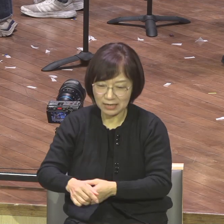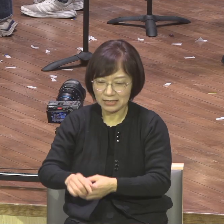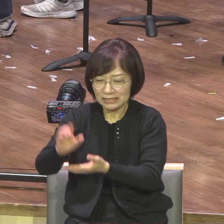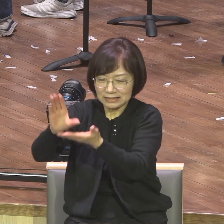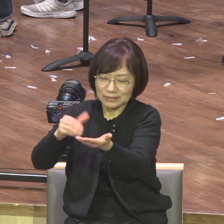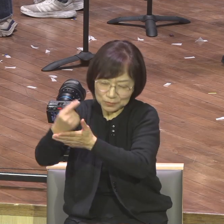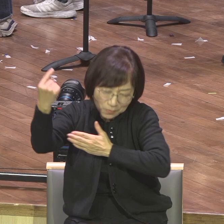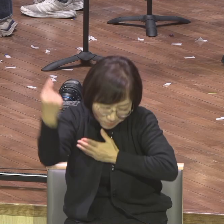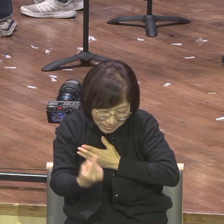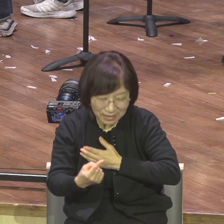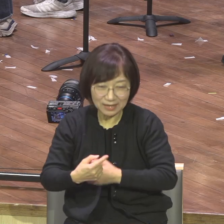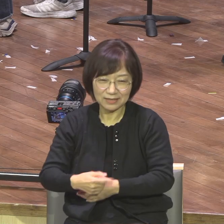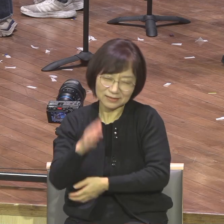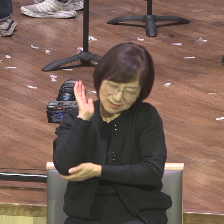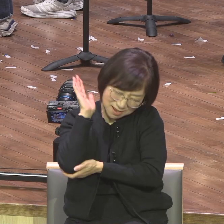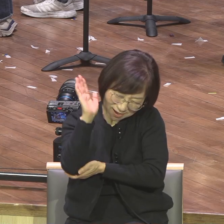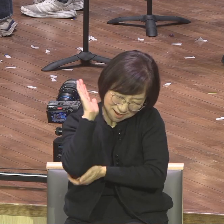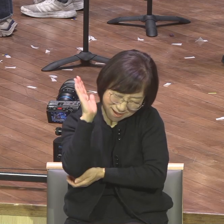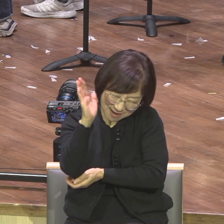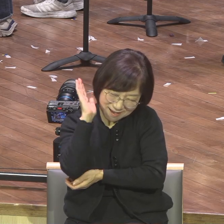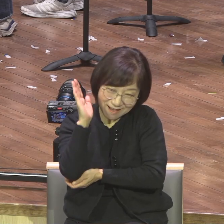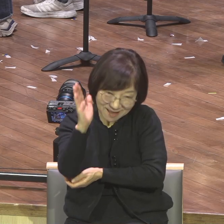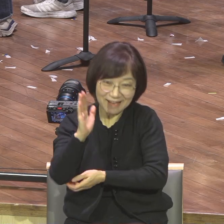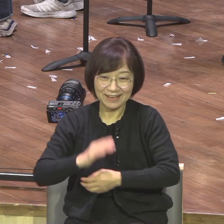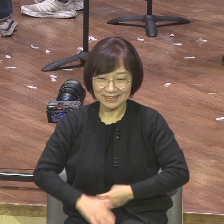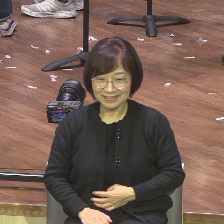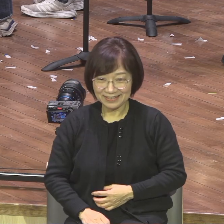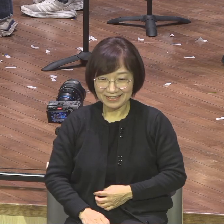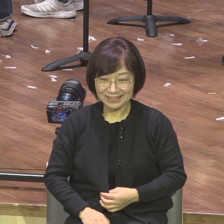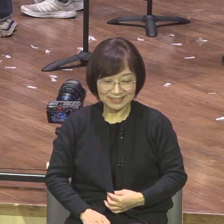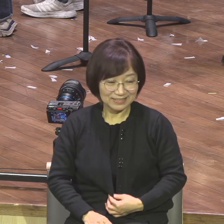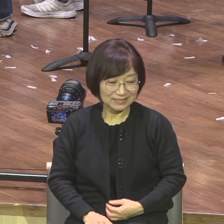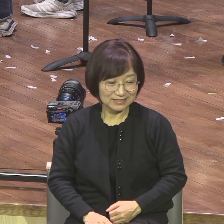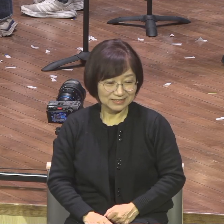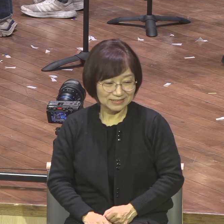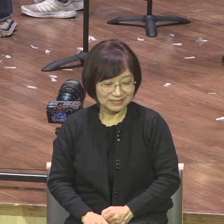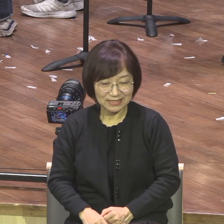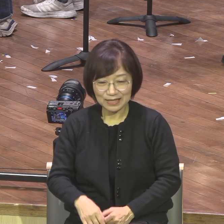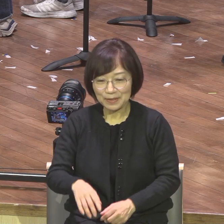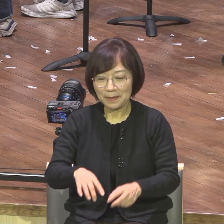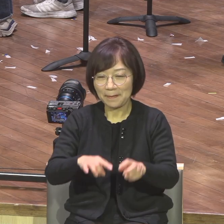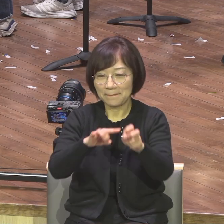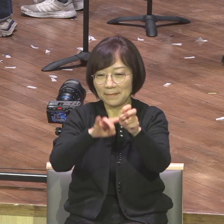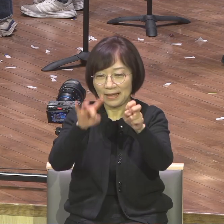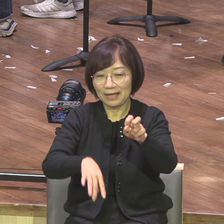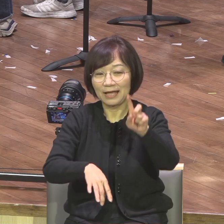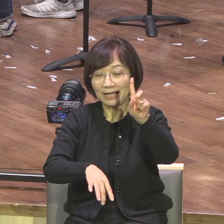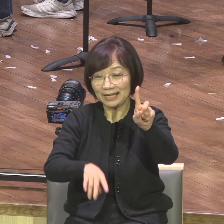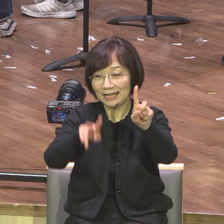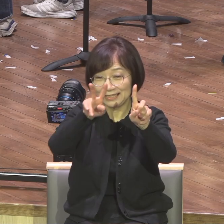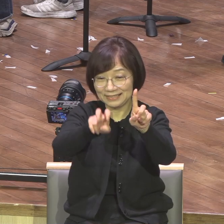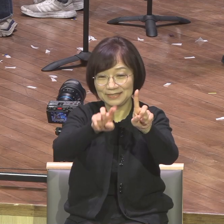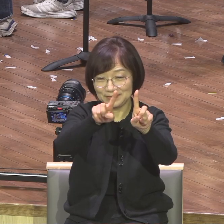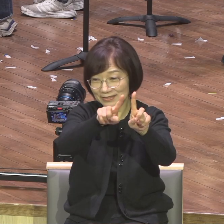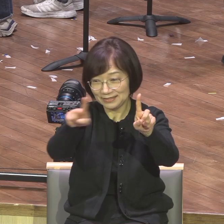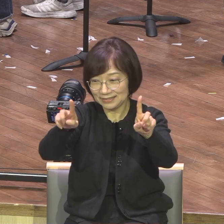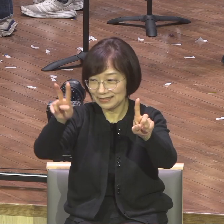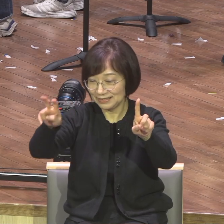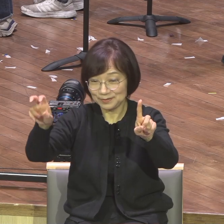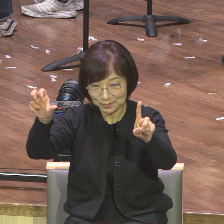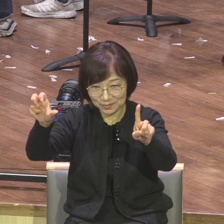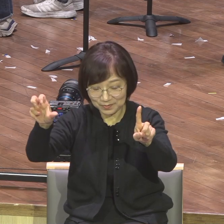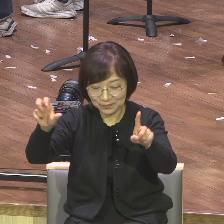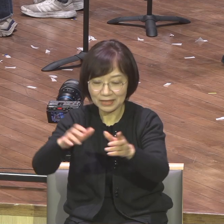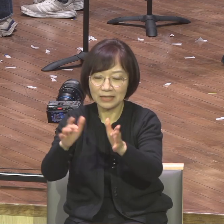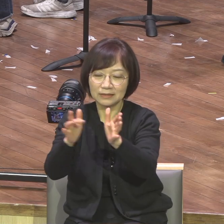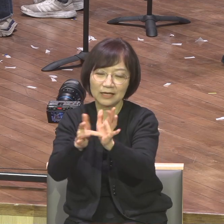오신다 계속해서 그렇게 예언하다가 마태복음 1장 21절 25절에